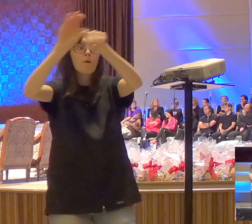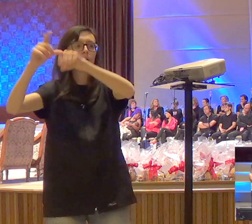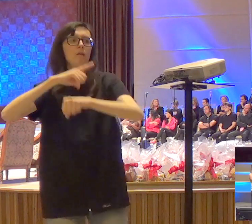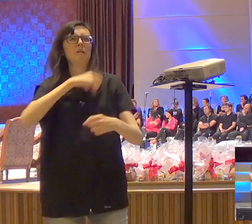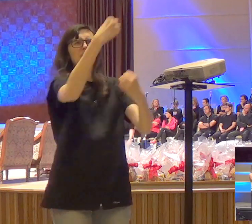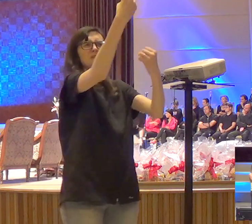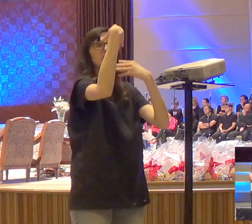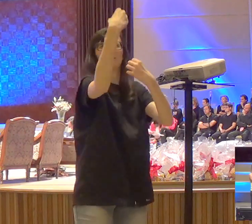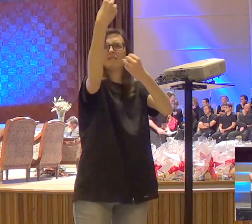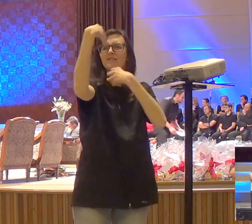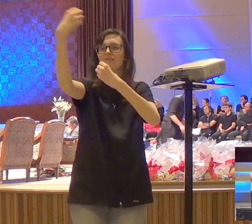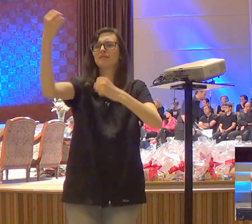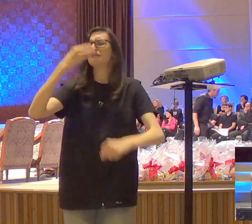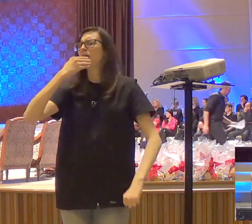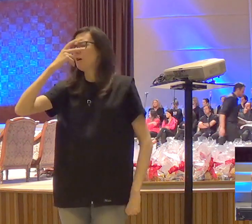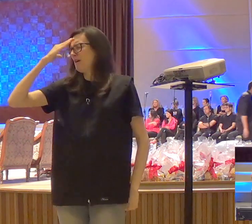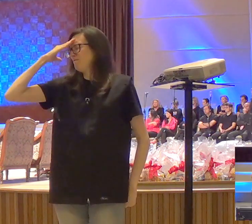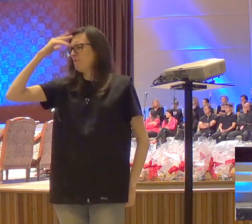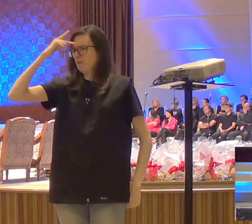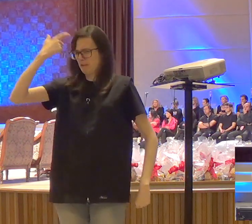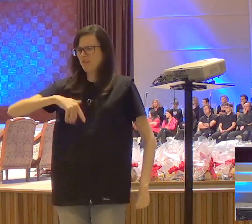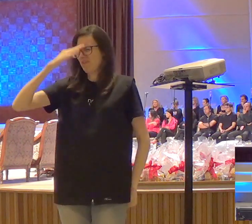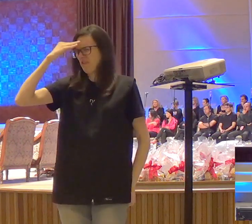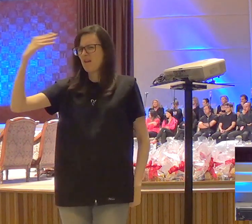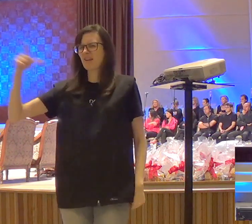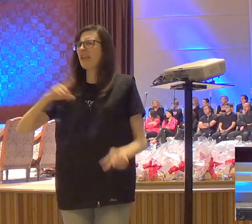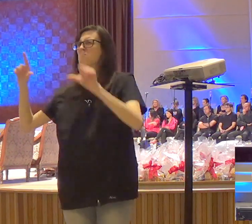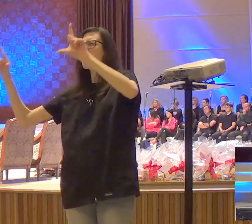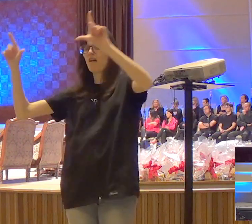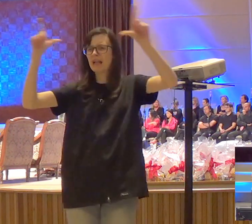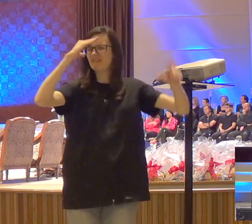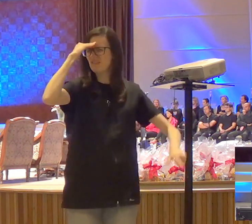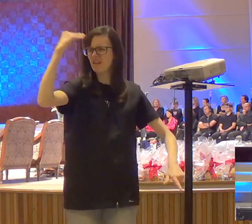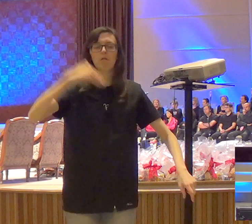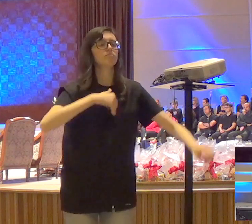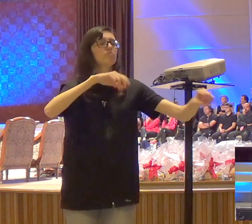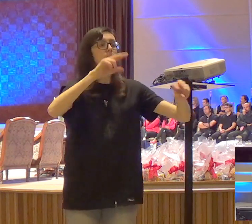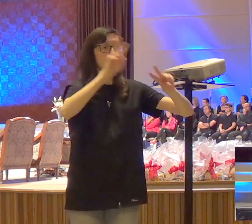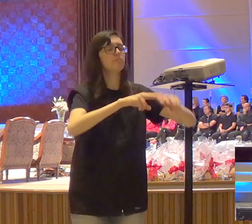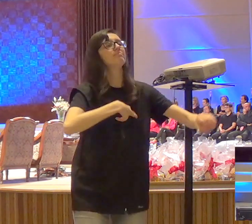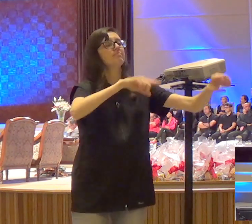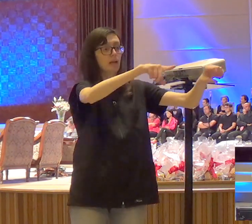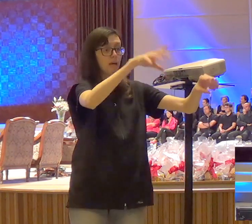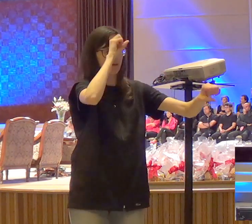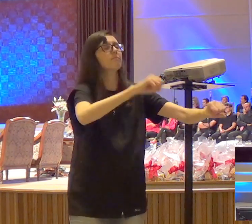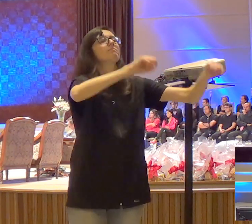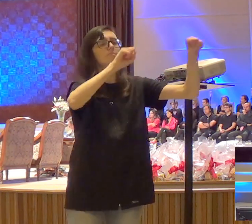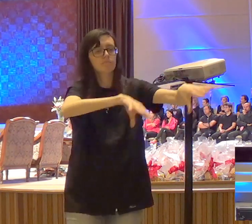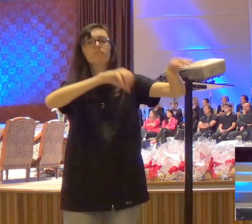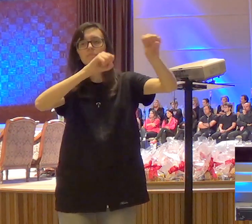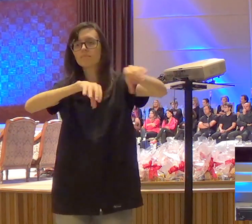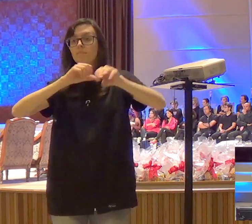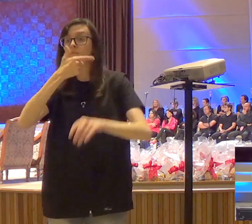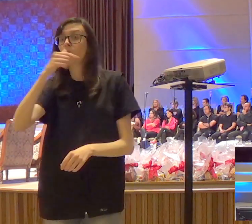pelos melhores experts dos Estados Unidos. To people in prison. Para as pessoas dentro da prisão. Our business